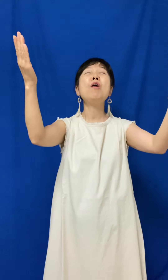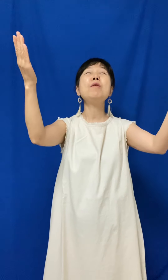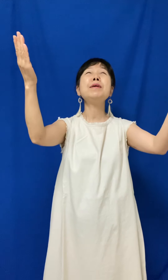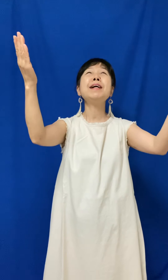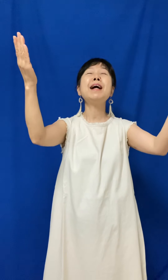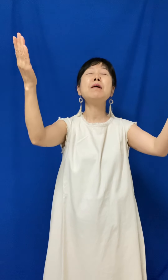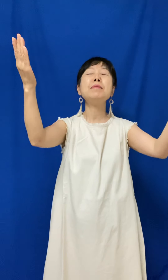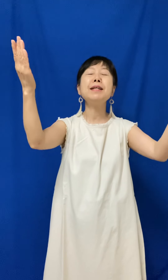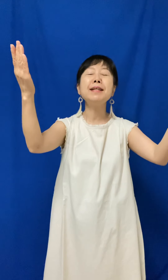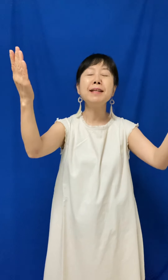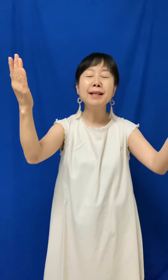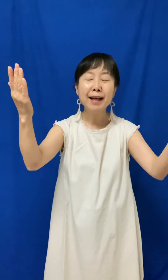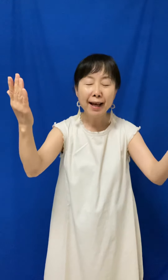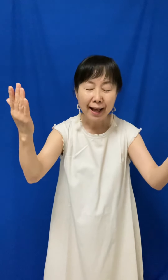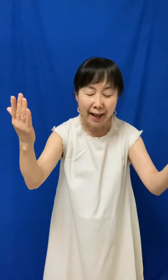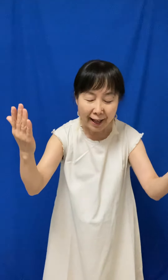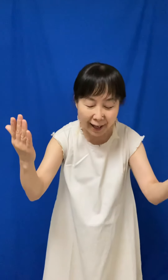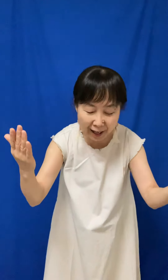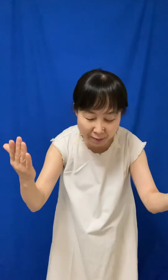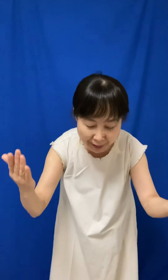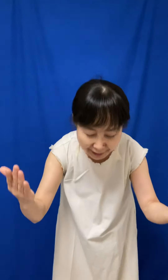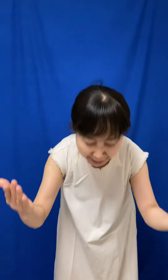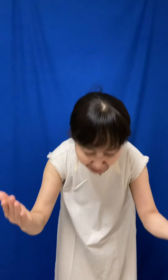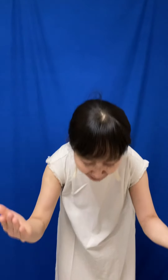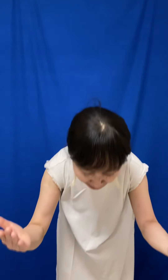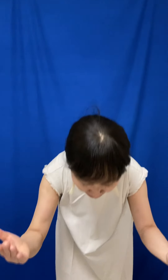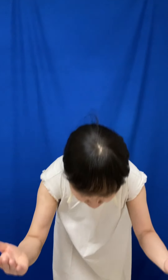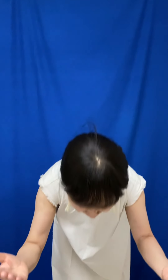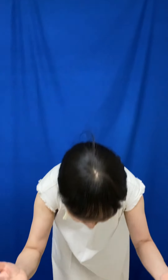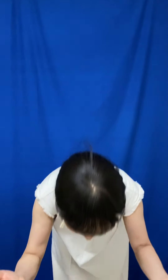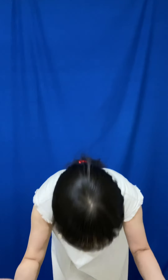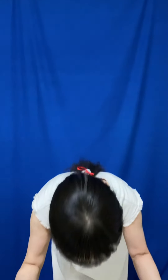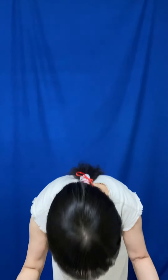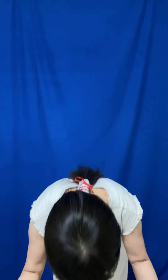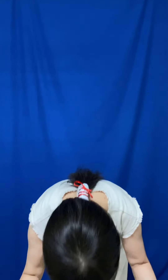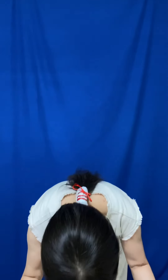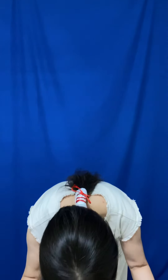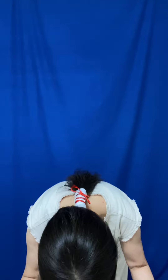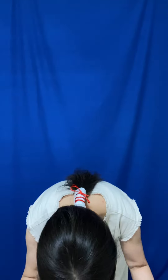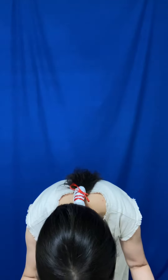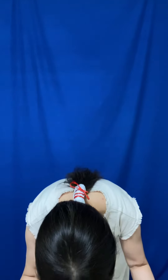ミカミ、アマテラスオホミカミ。